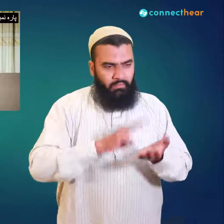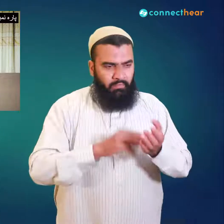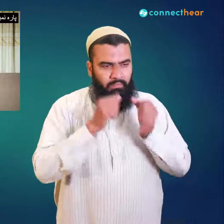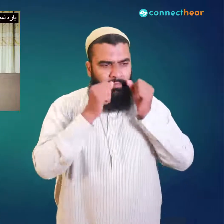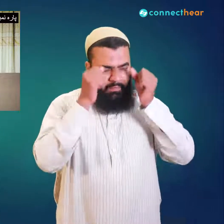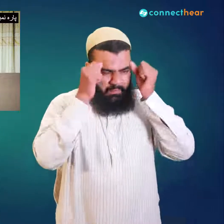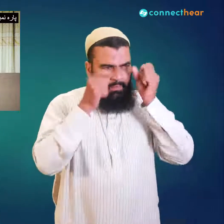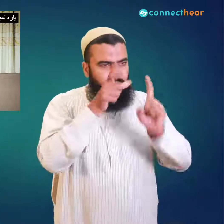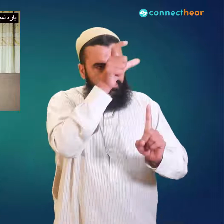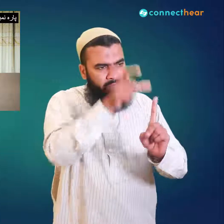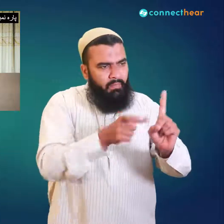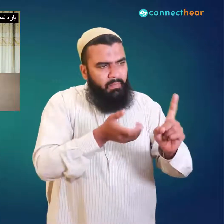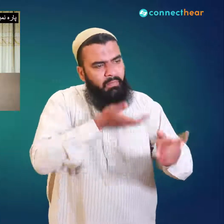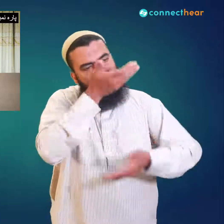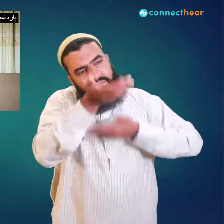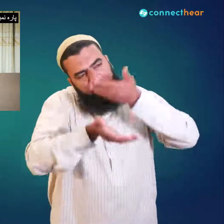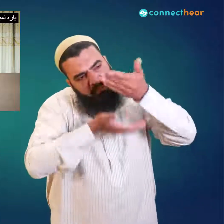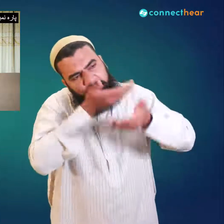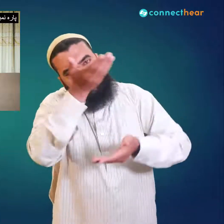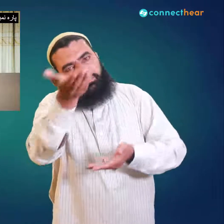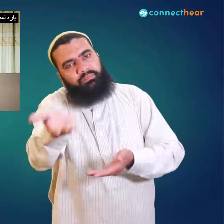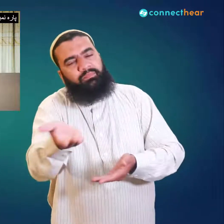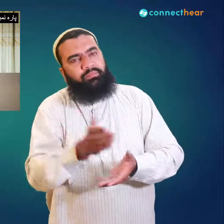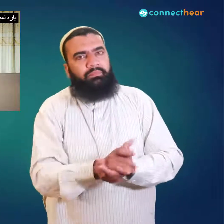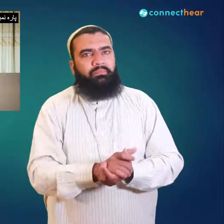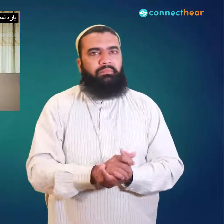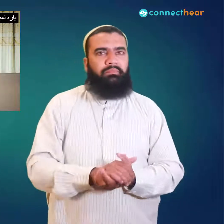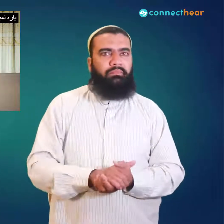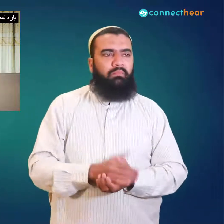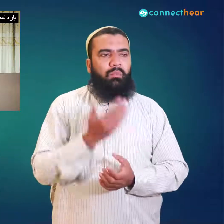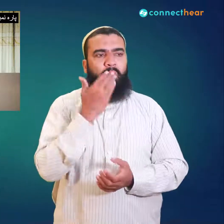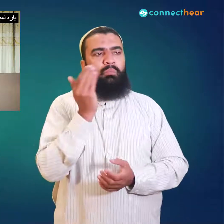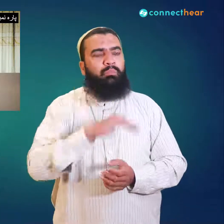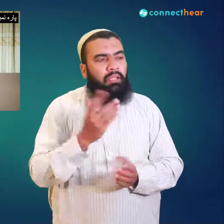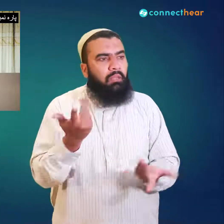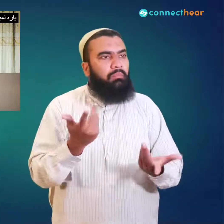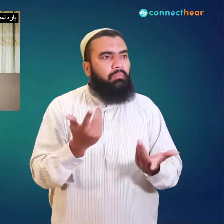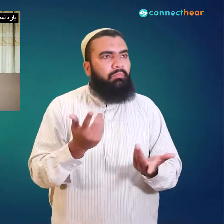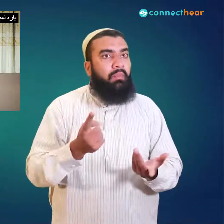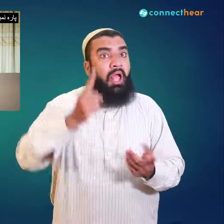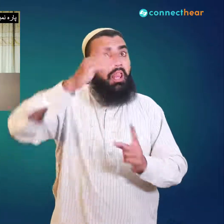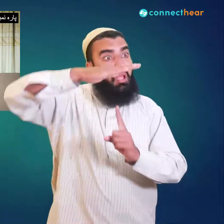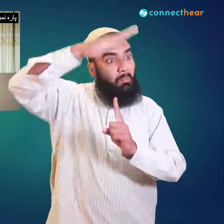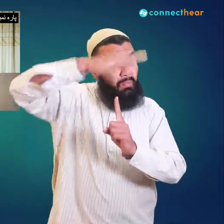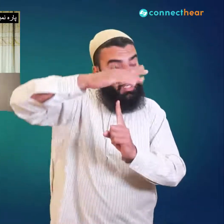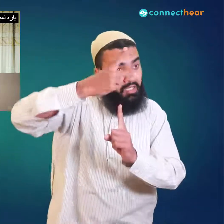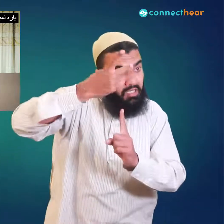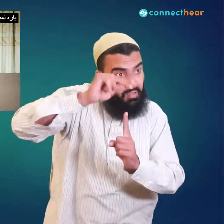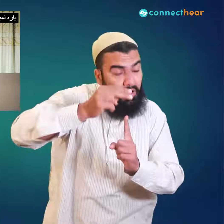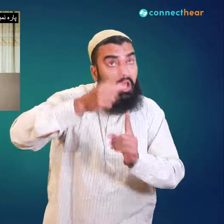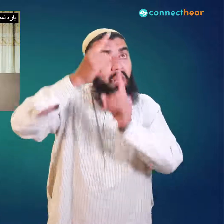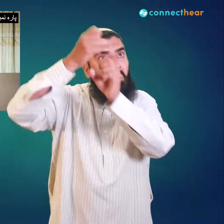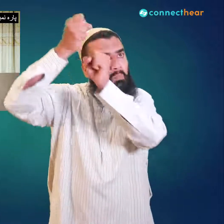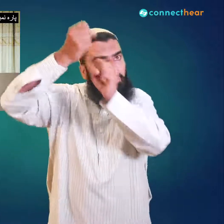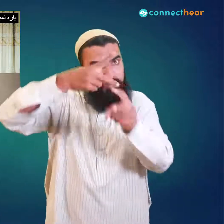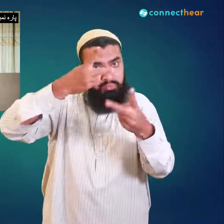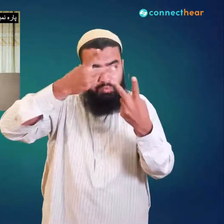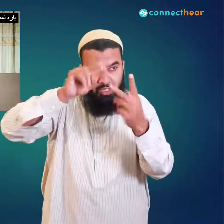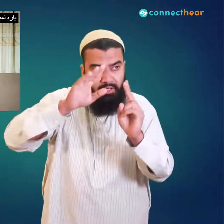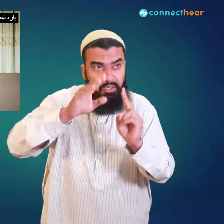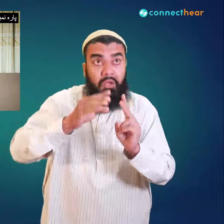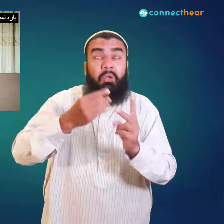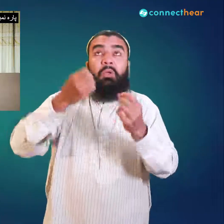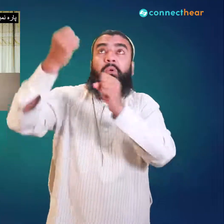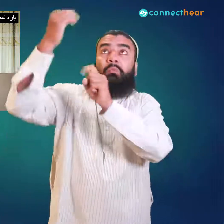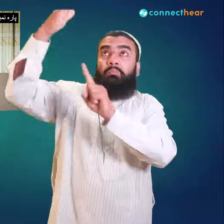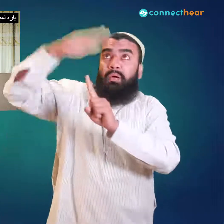آپ کہہ دیجئے کہ اللہ کا یہ فضل ہے، اور اس اللہ کے فضل اور رحمت ہی کو اصل خوشی کی چیز